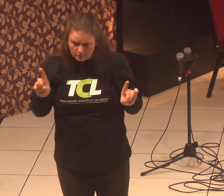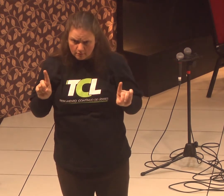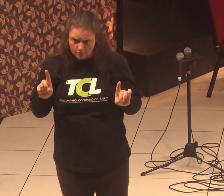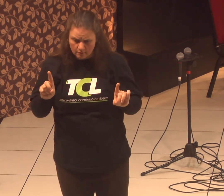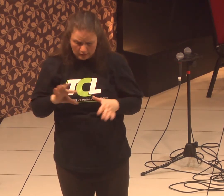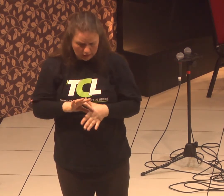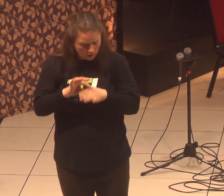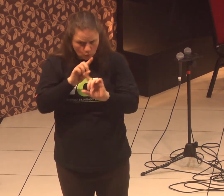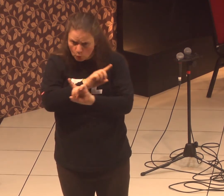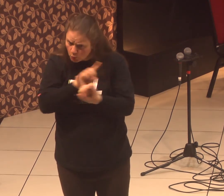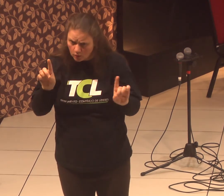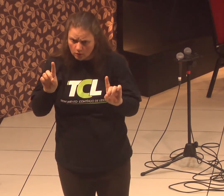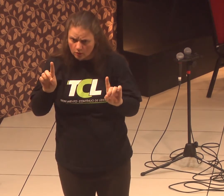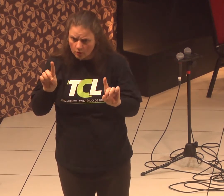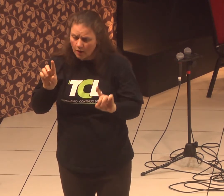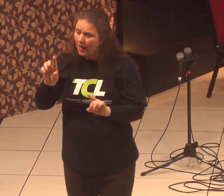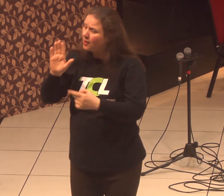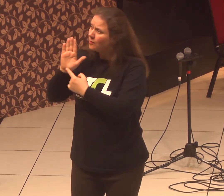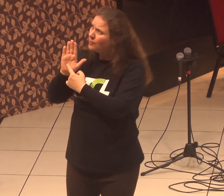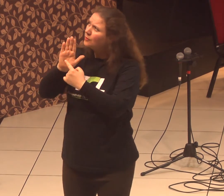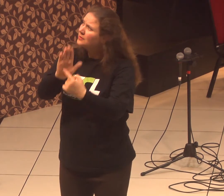Assim esse homem foi curado.